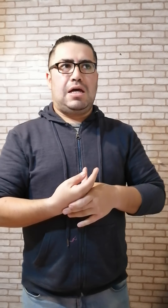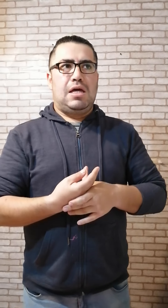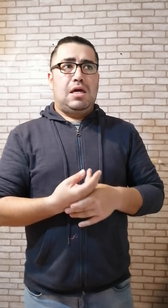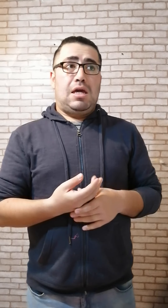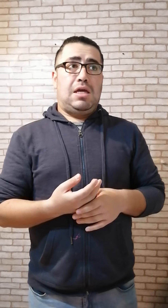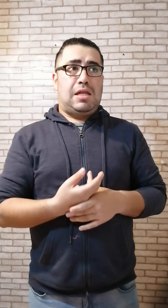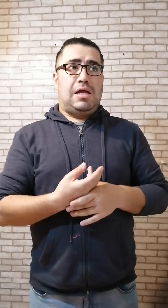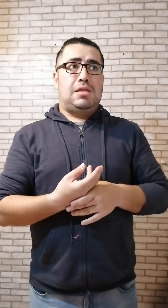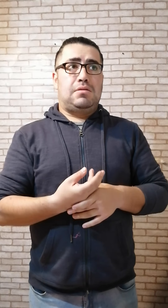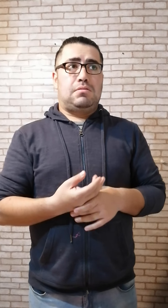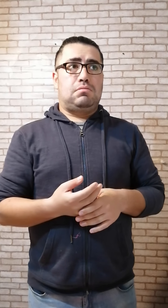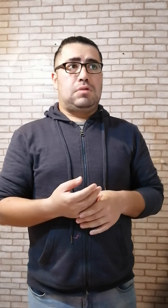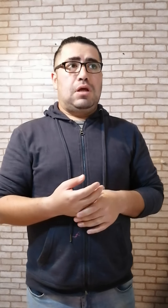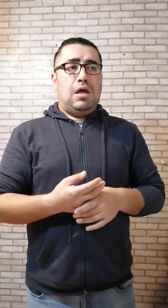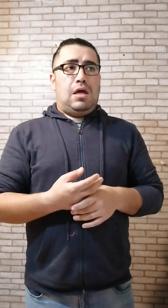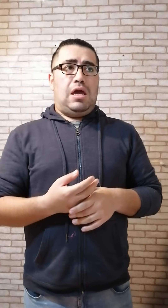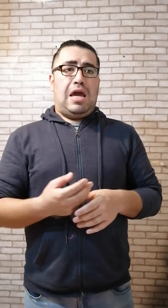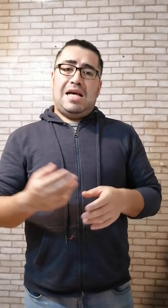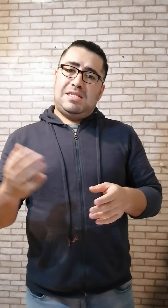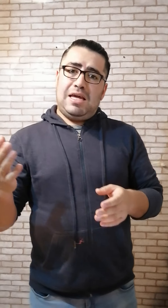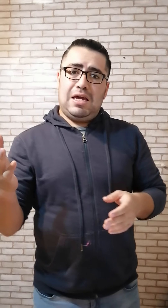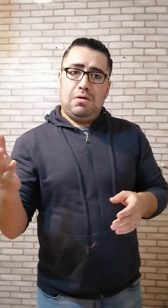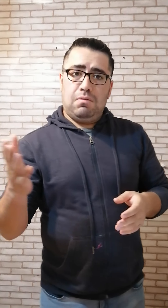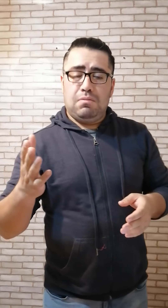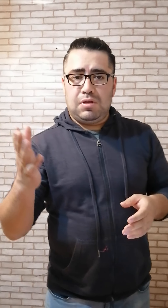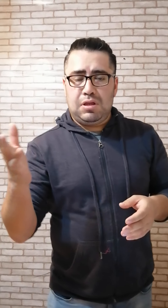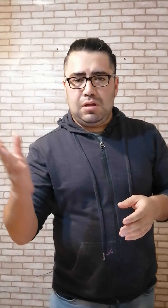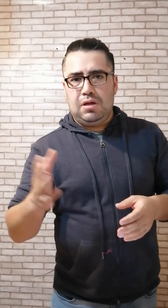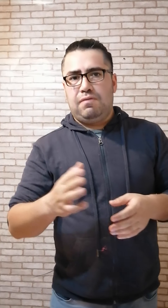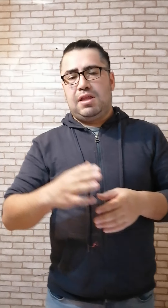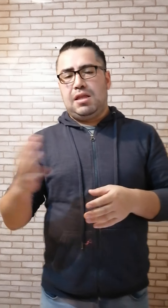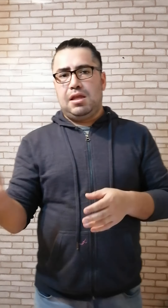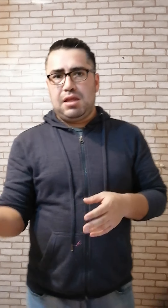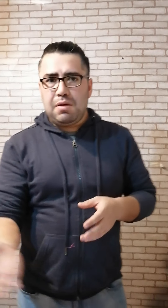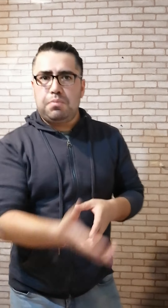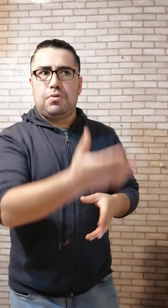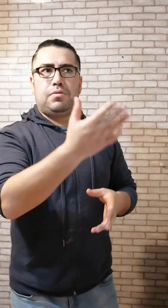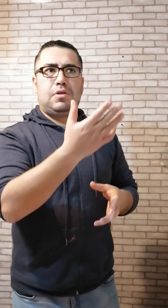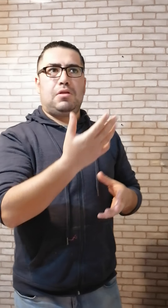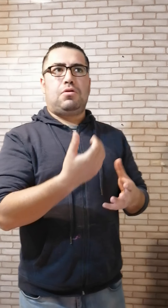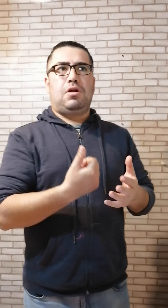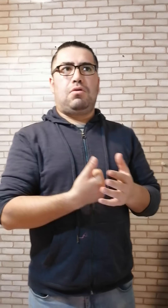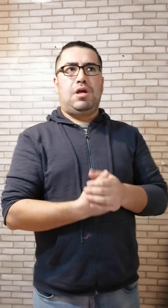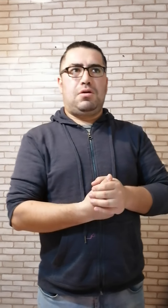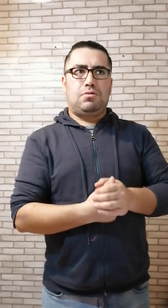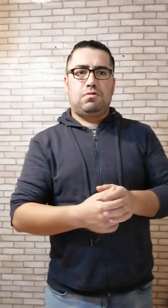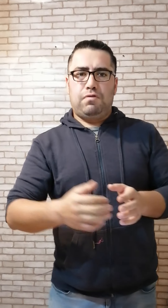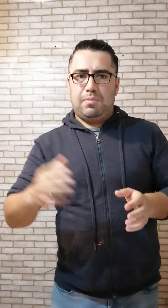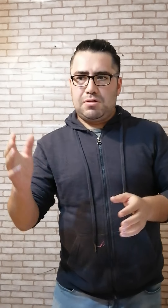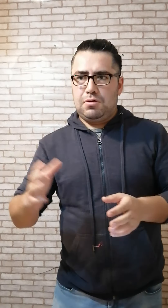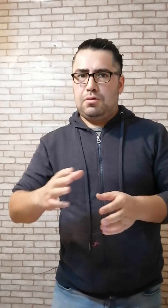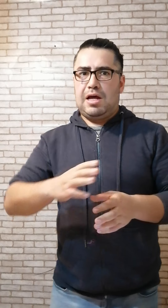están y hace bastante tiempo dentro del colegio en su formación académica